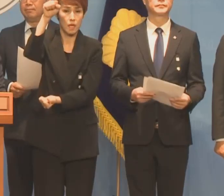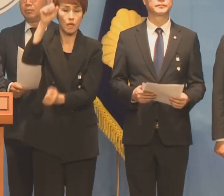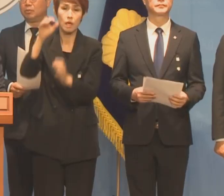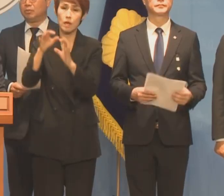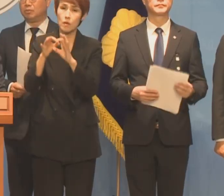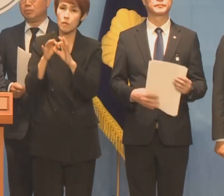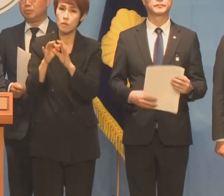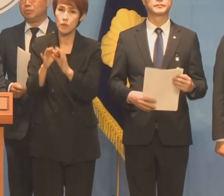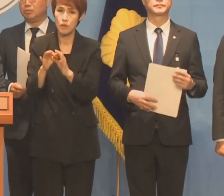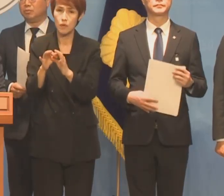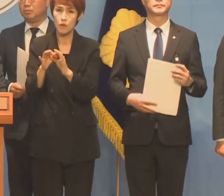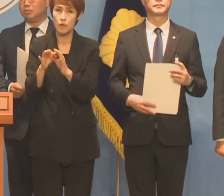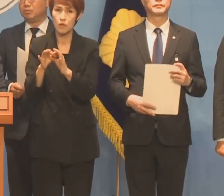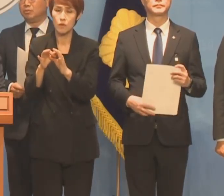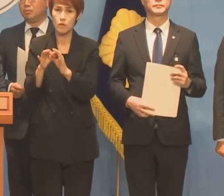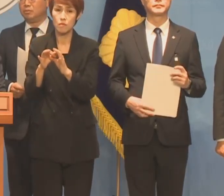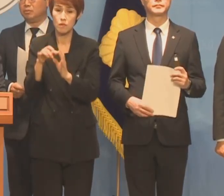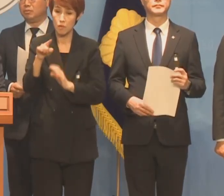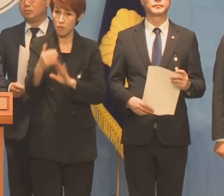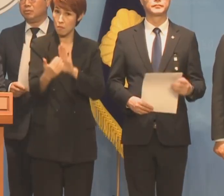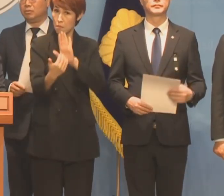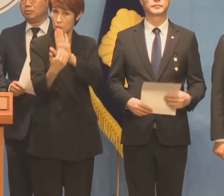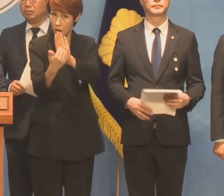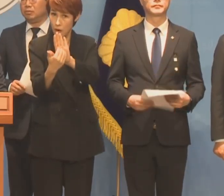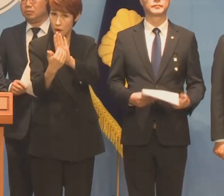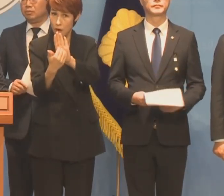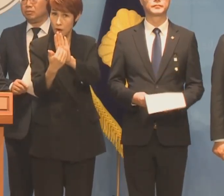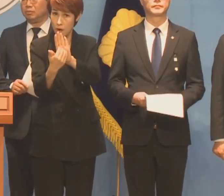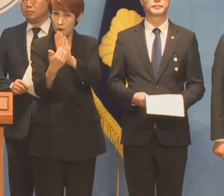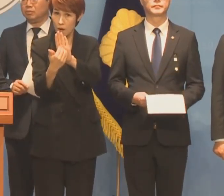관련해서 이것을 막는다면